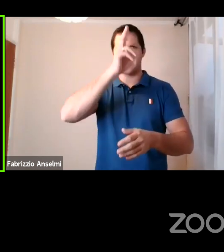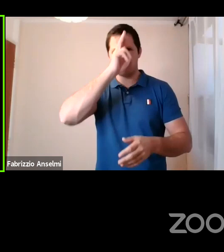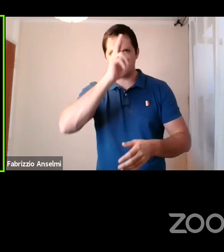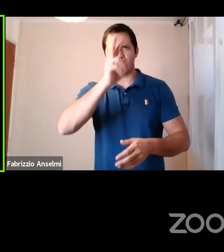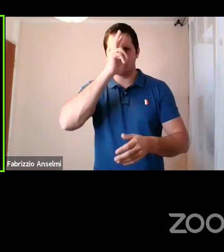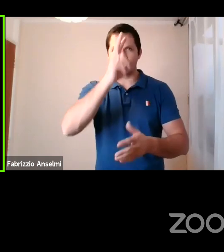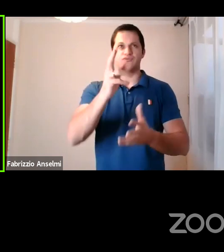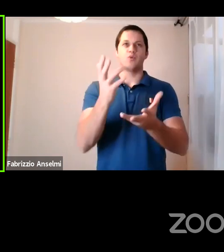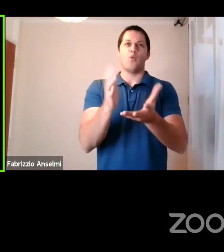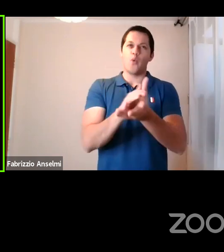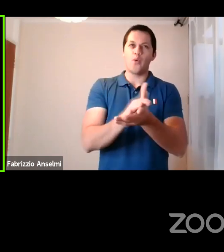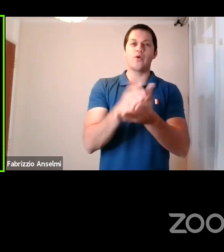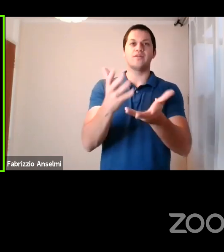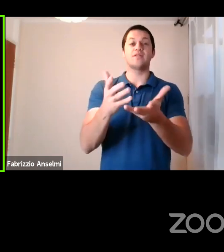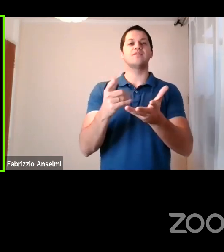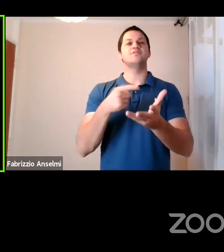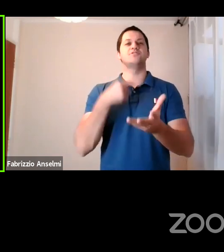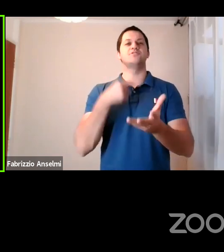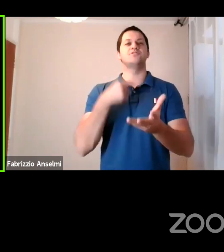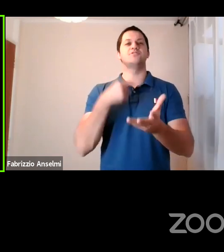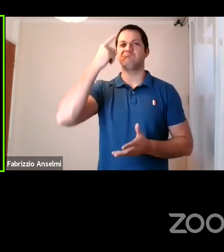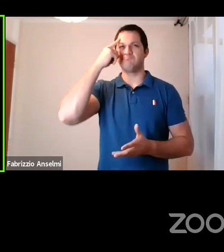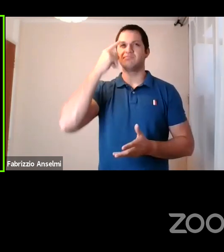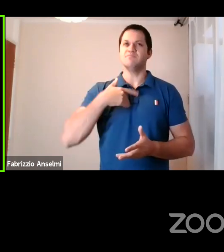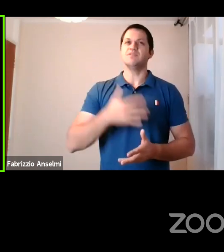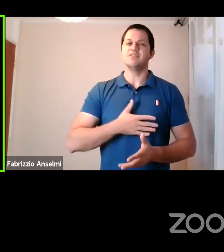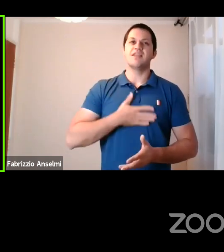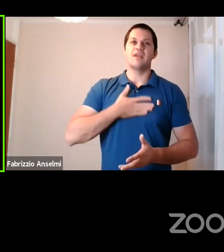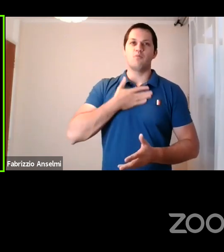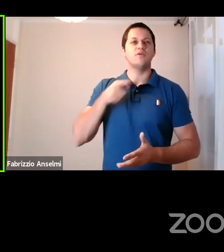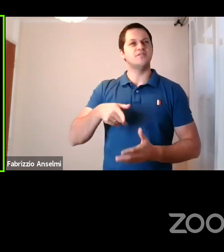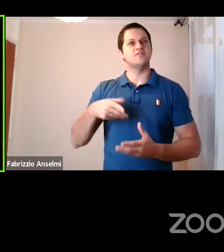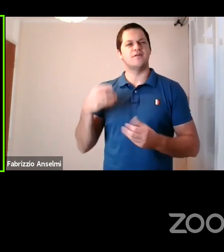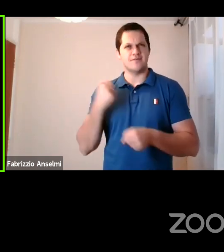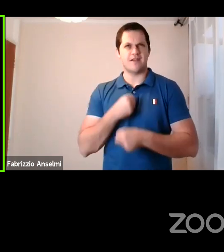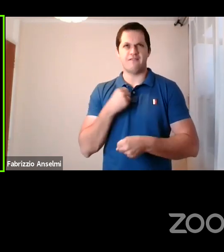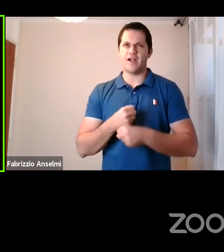necesario. Por lo cual, bueno, ahora integramos un equipo de trabajo ya más...